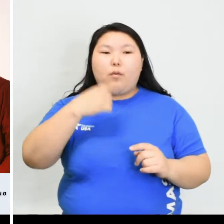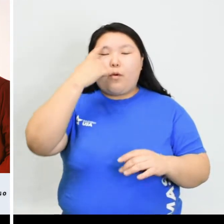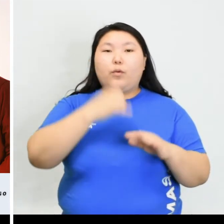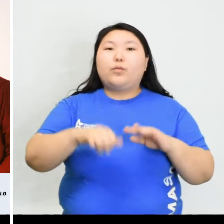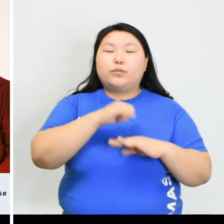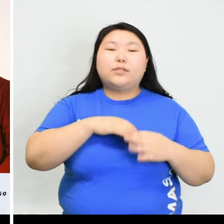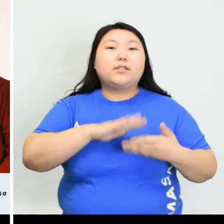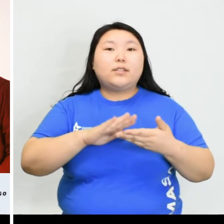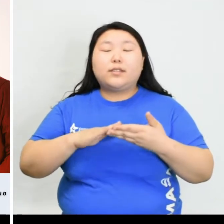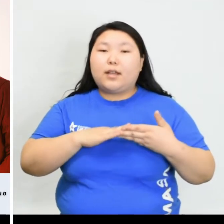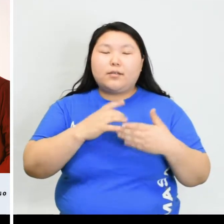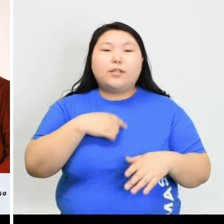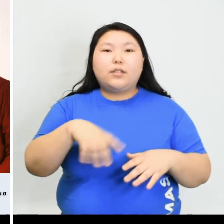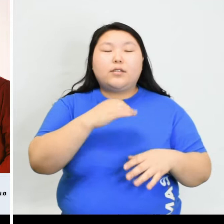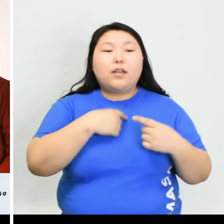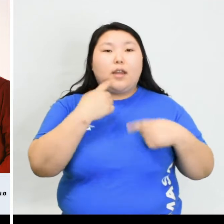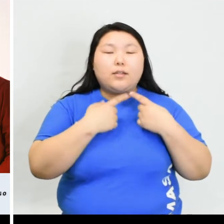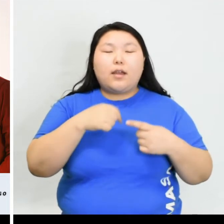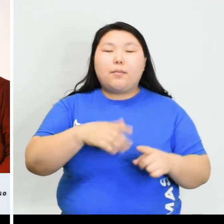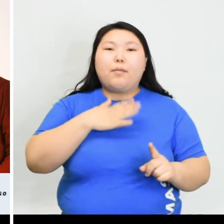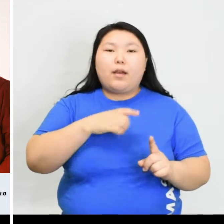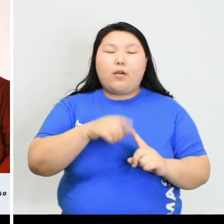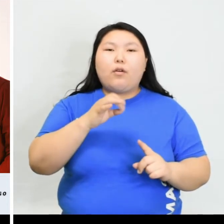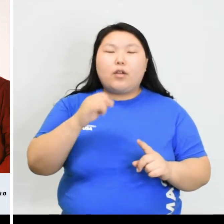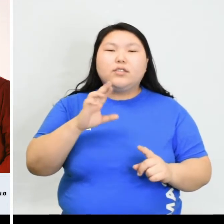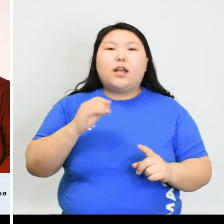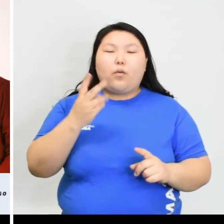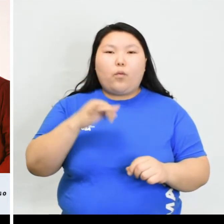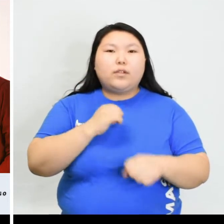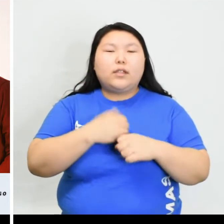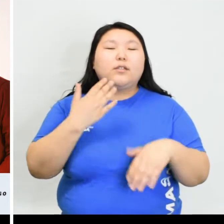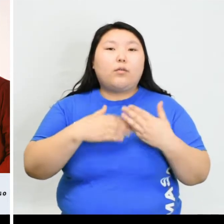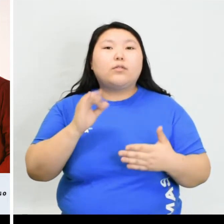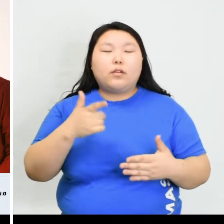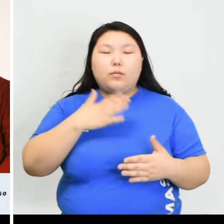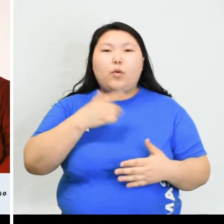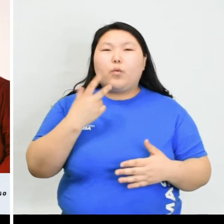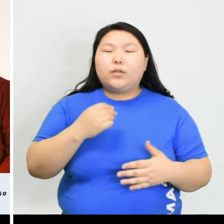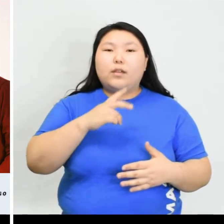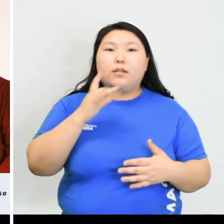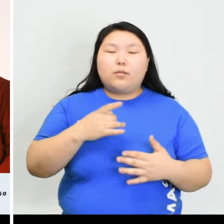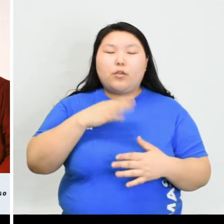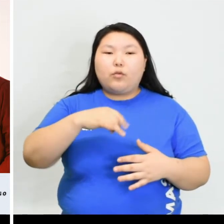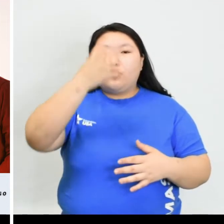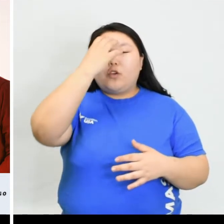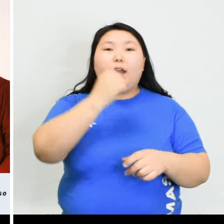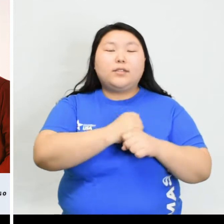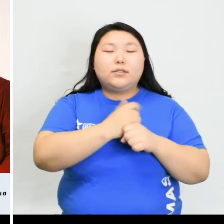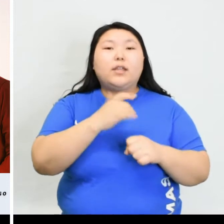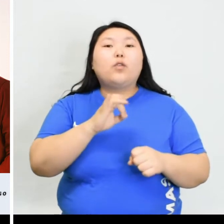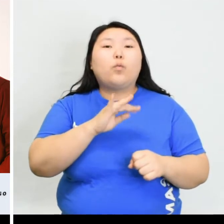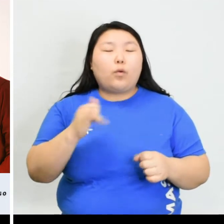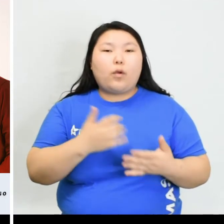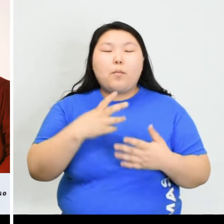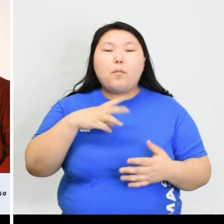аюу мундаг орсодтой танилцаад тэгээд тэр үед та яриад одоо манай энэ хороо одоо яаж үйл ажиллагаа явуулах вэ гэхэд би үнэхээр яг тийм төрийн